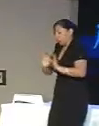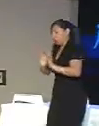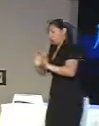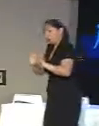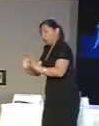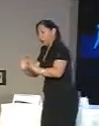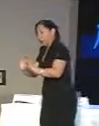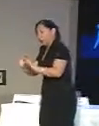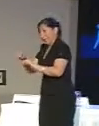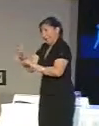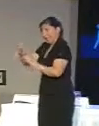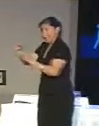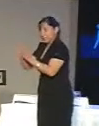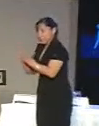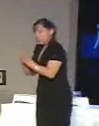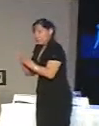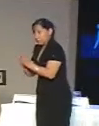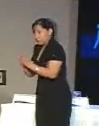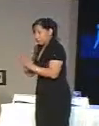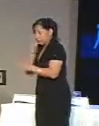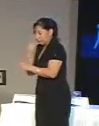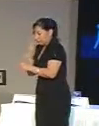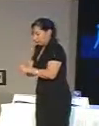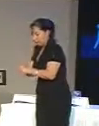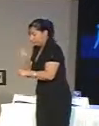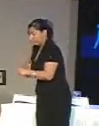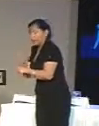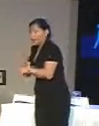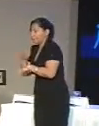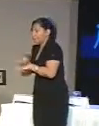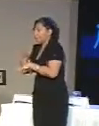una estrategia anticonceptiva